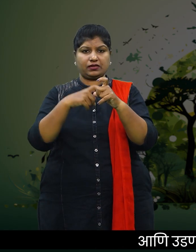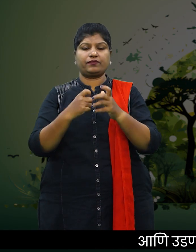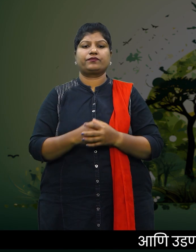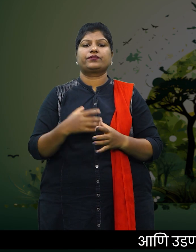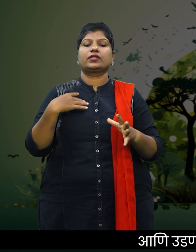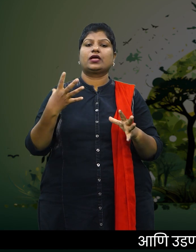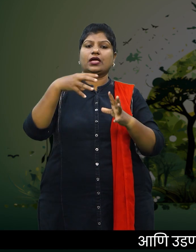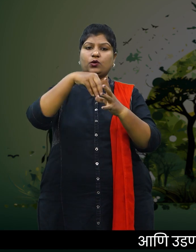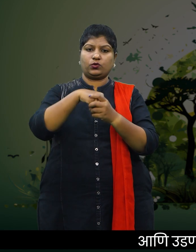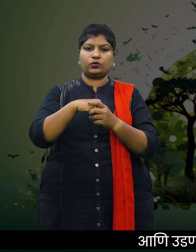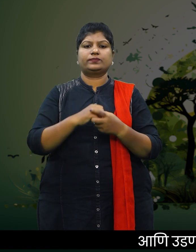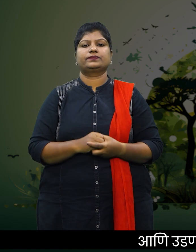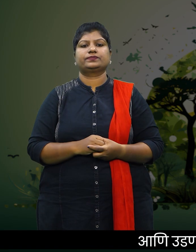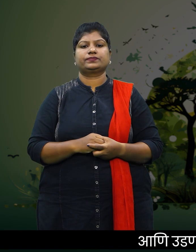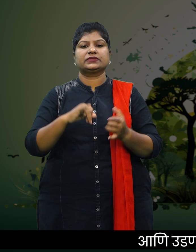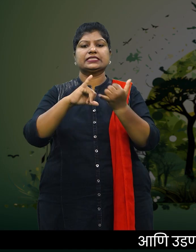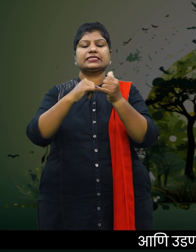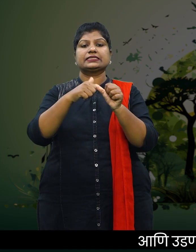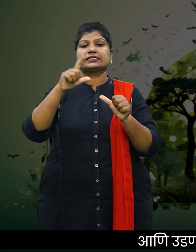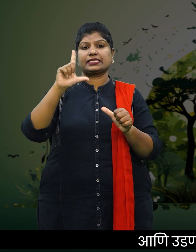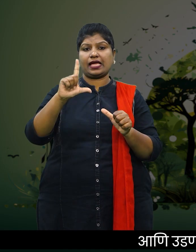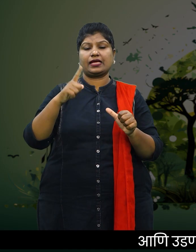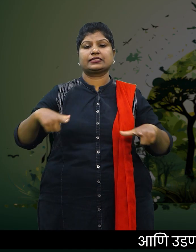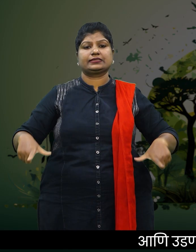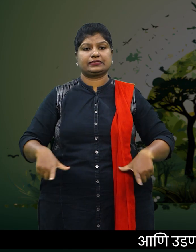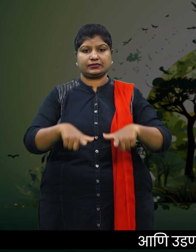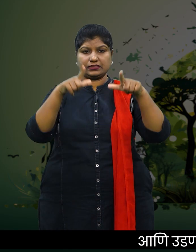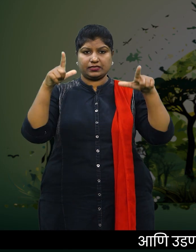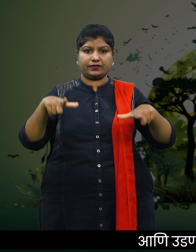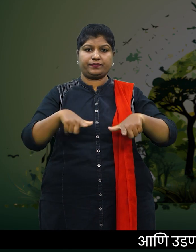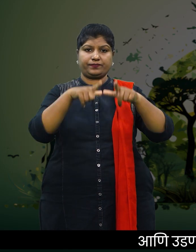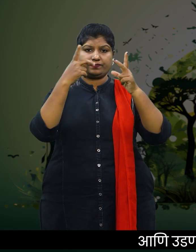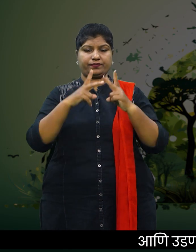आणि उडणारी गिलहरी यांचा समावेश आहे.